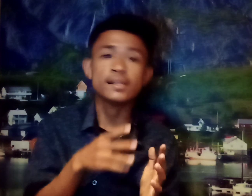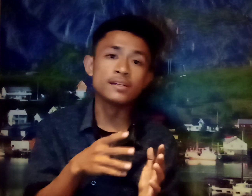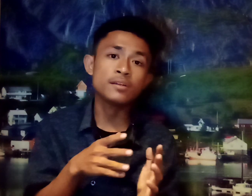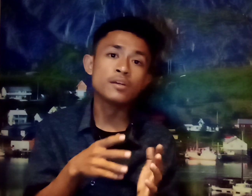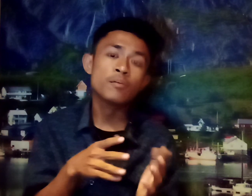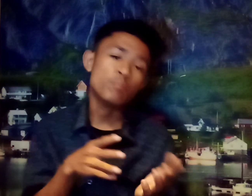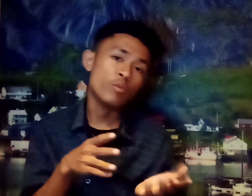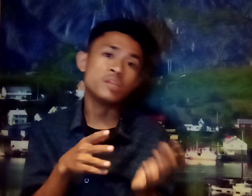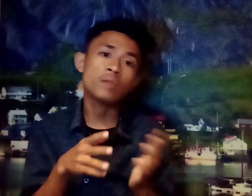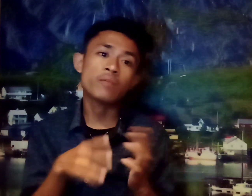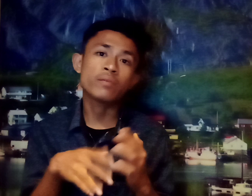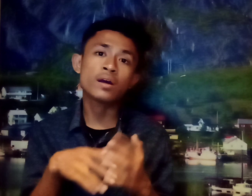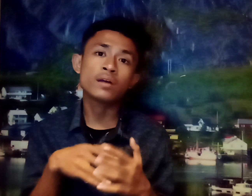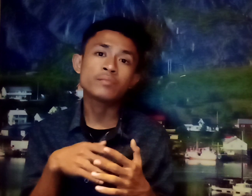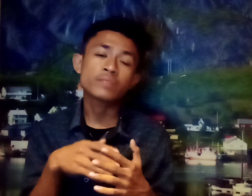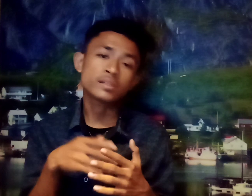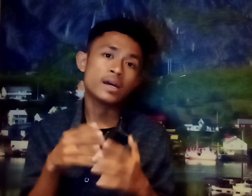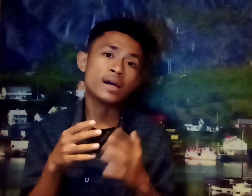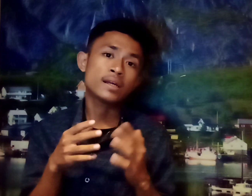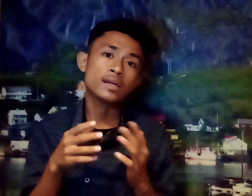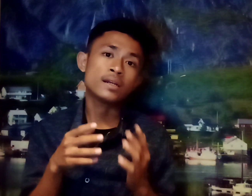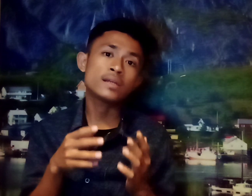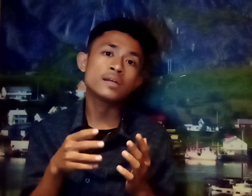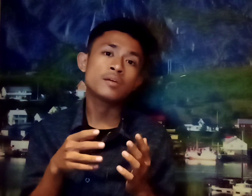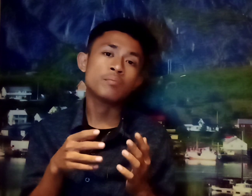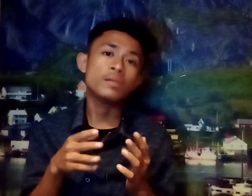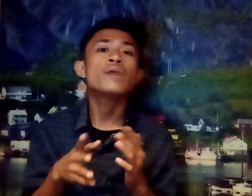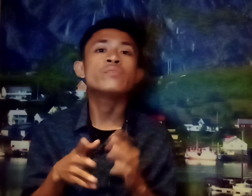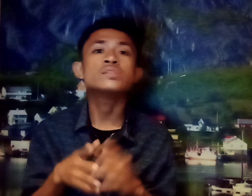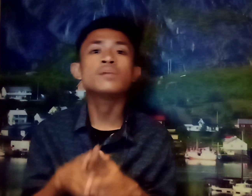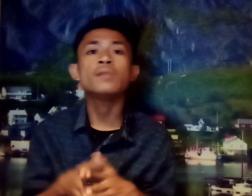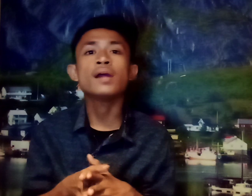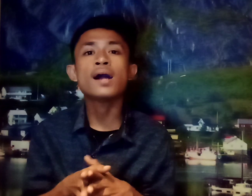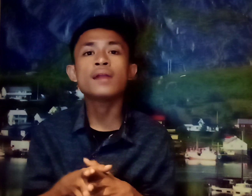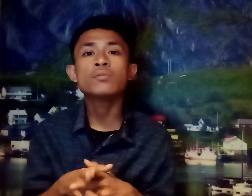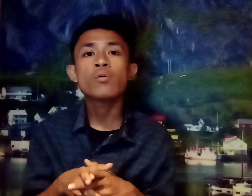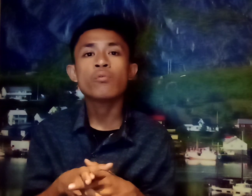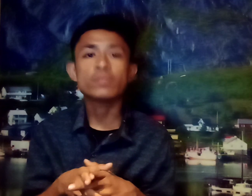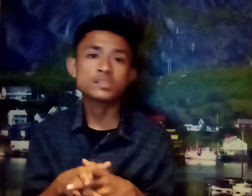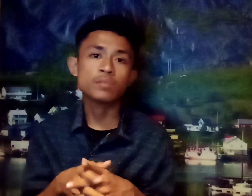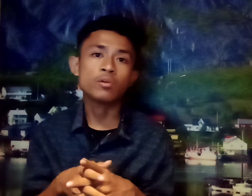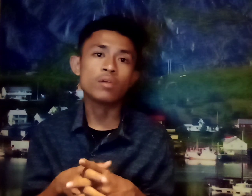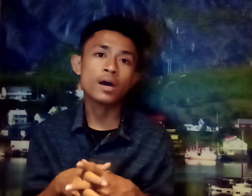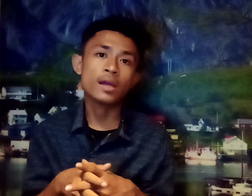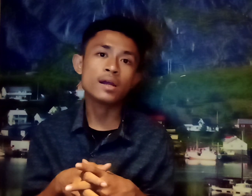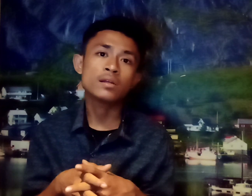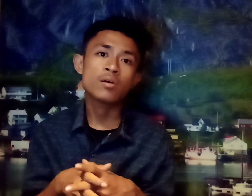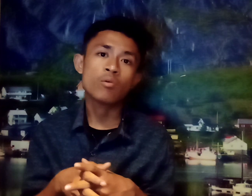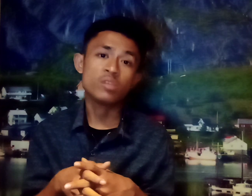ini, mohon dimaafkan. Saya akhiri, billahi fisabilillah, wassalamualaikum